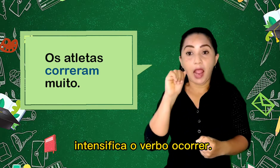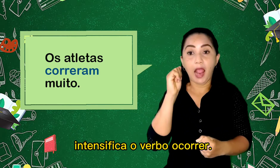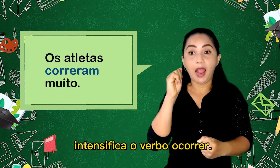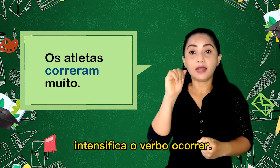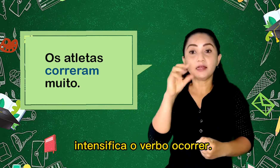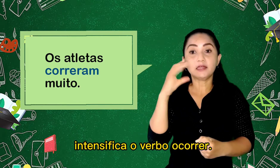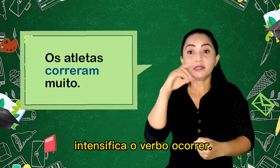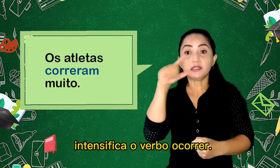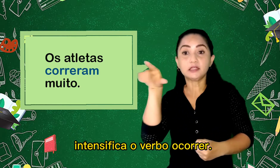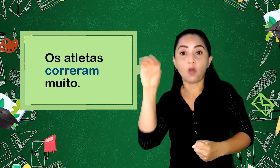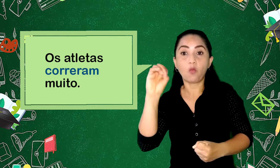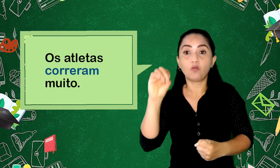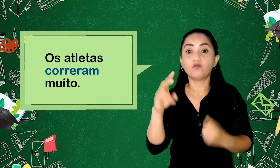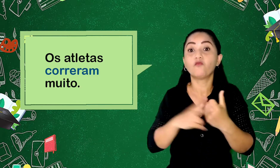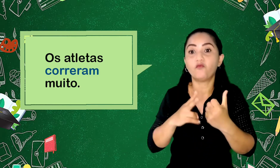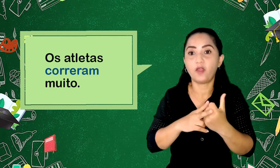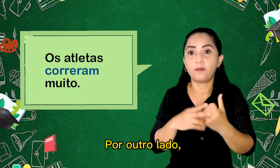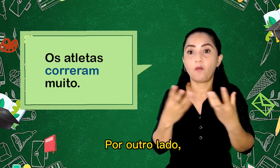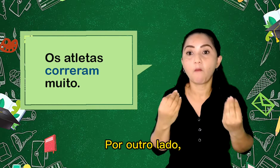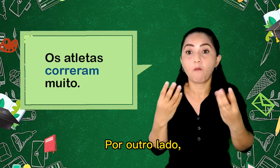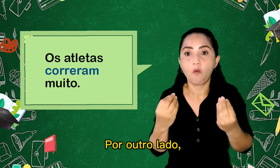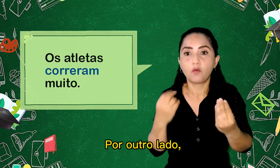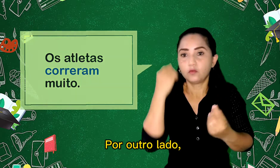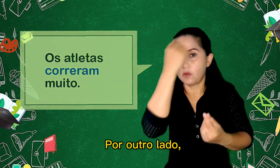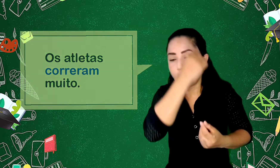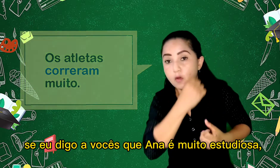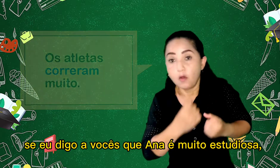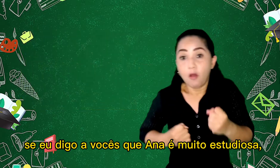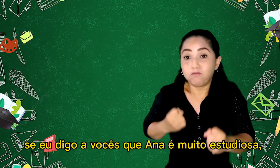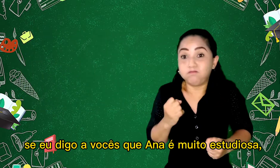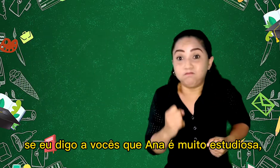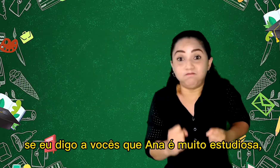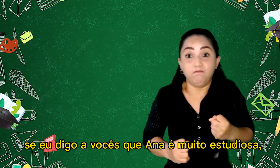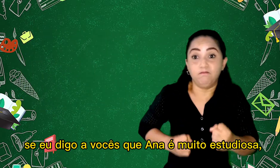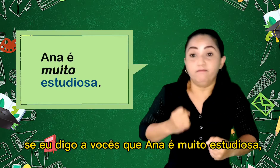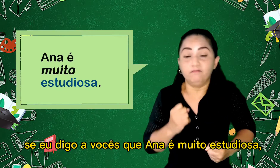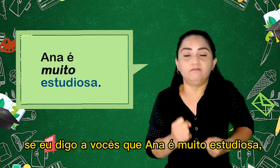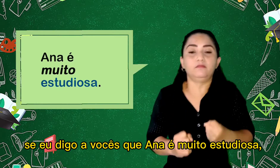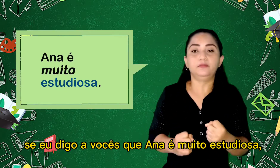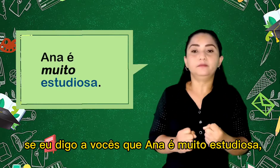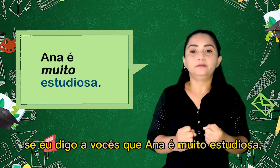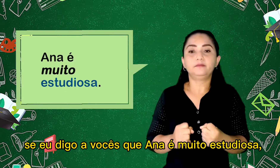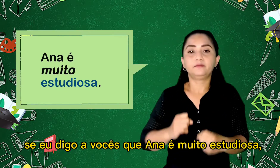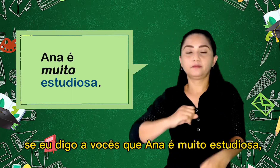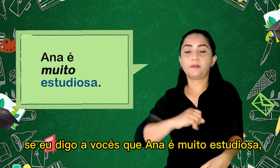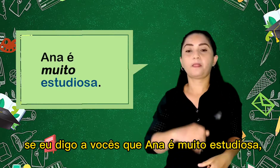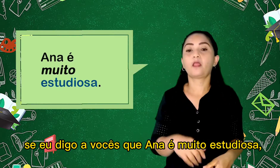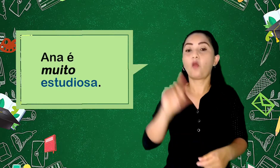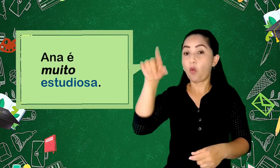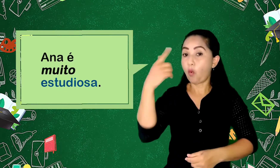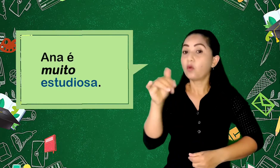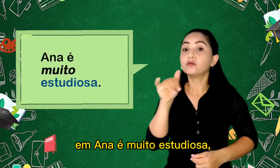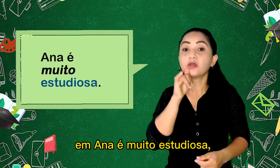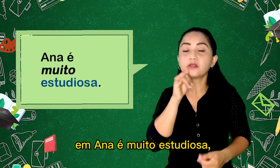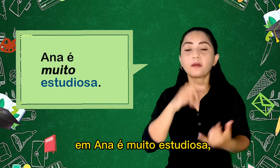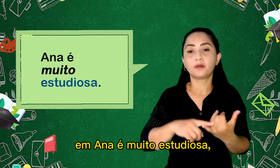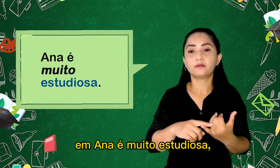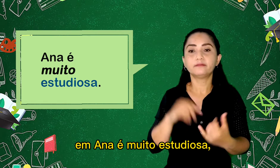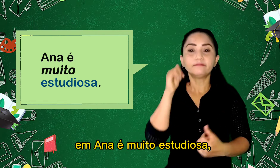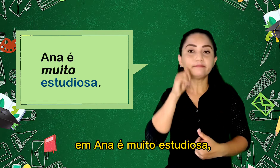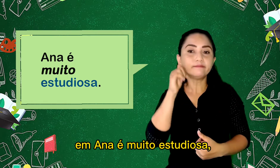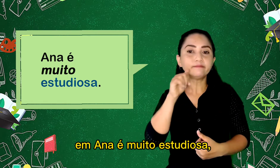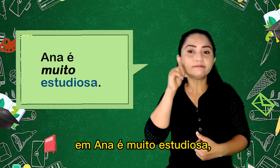intensifica o verbo correr. Por outro lado, se eu digo a vocês que Ana é muito estudiosa,